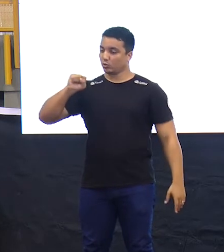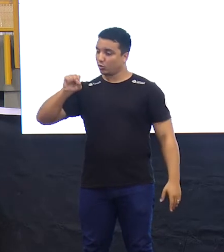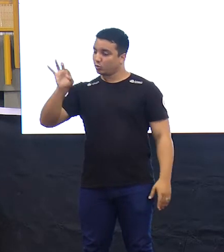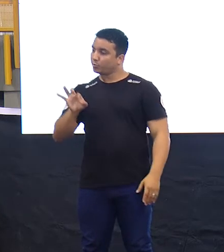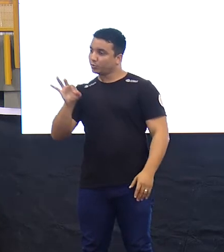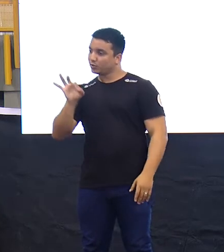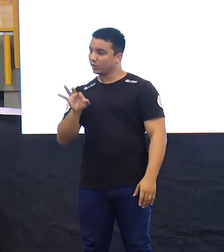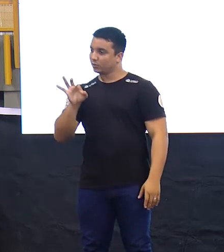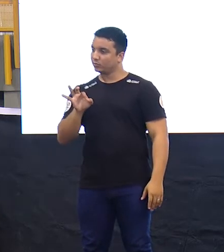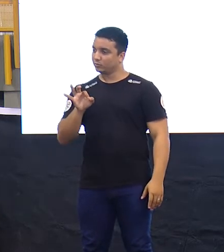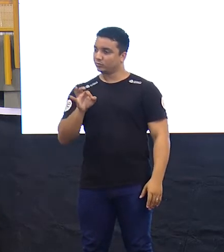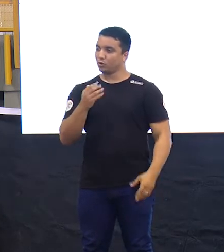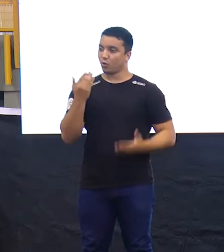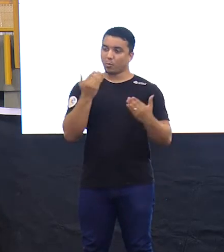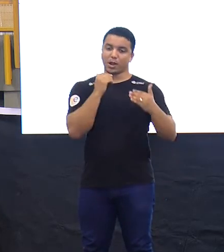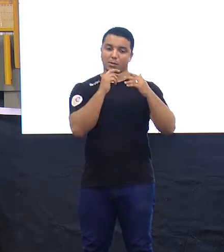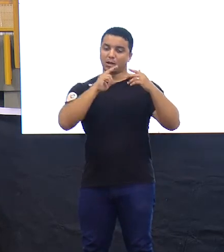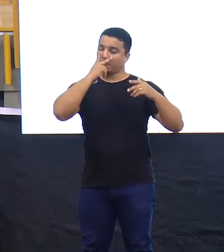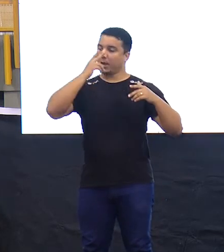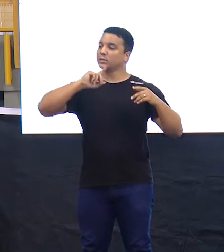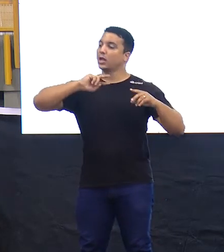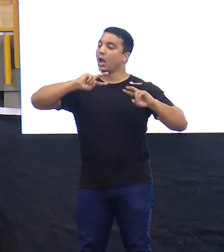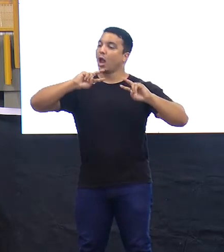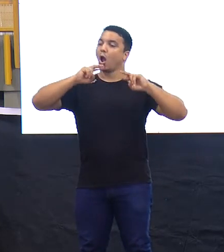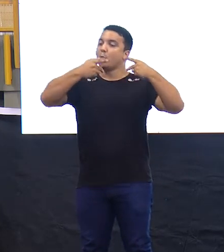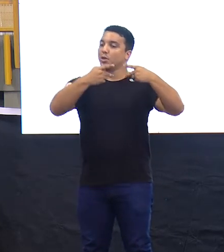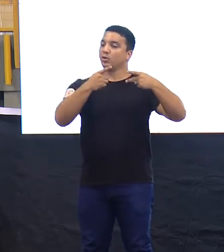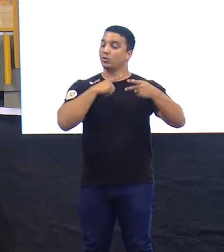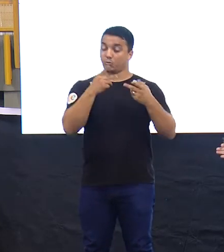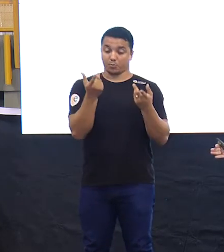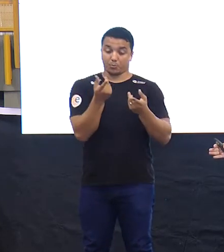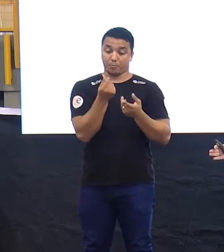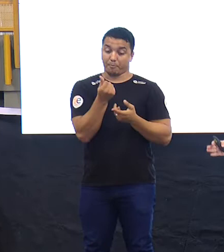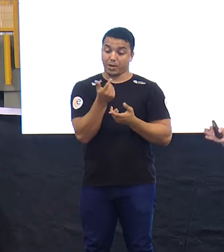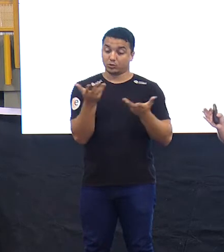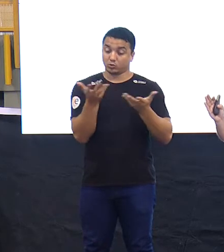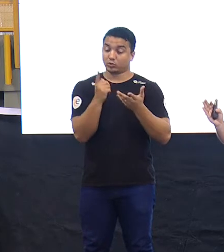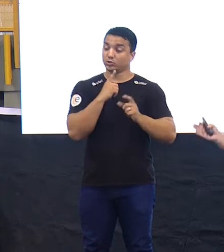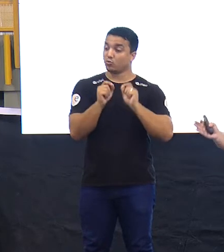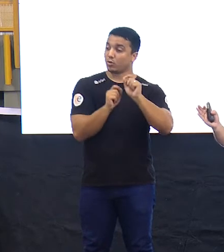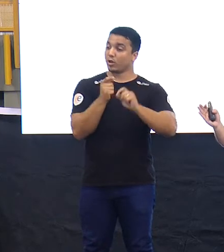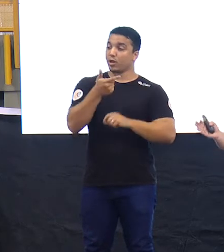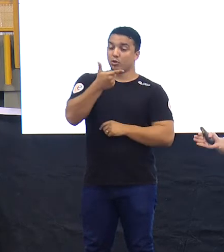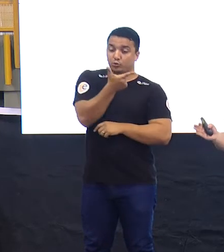208% do que ele era. Significa que o preço hoje é